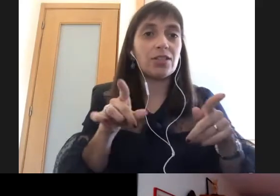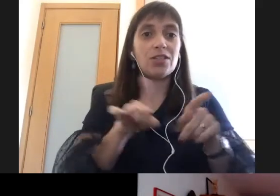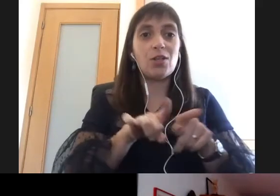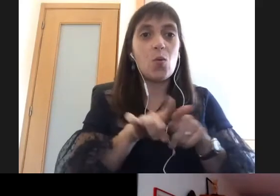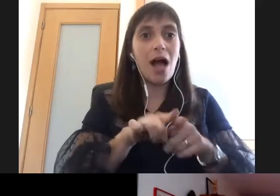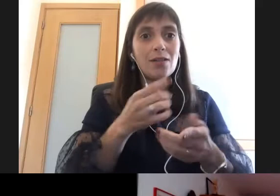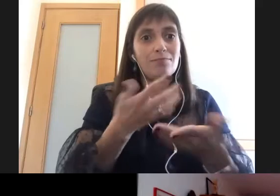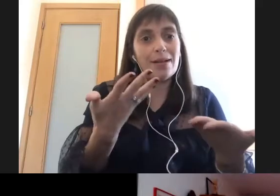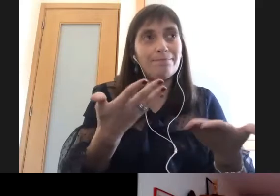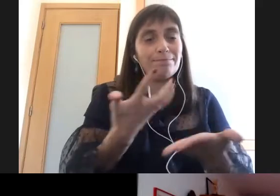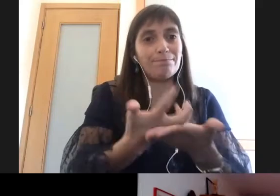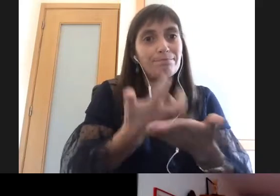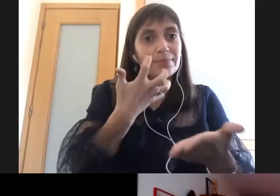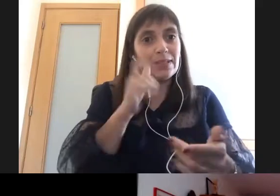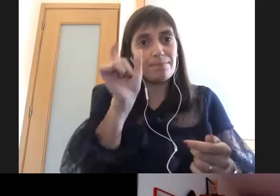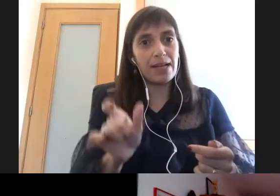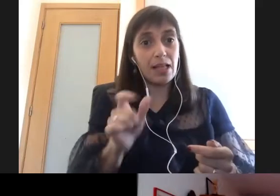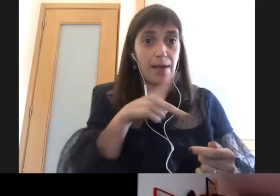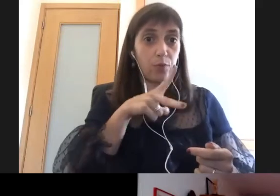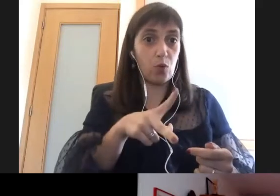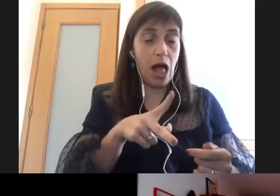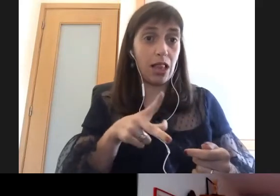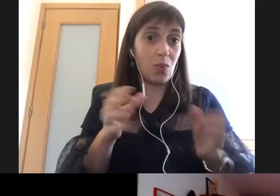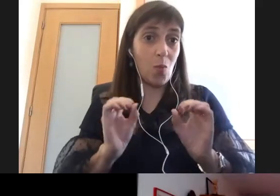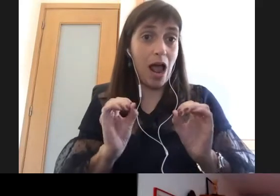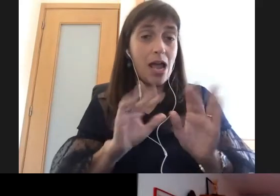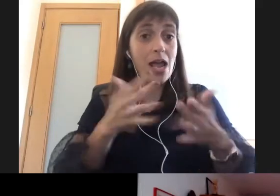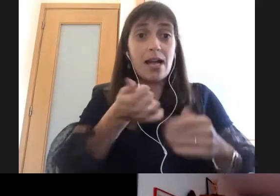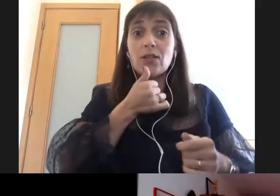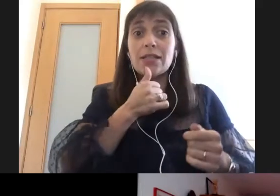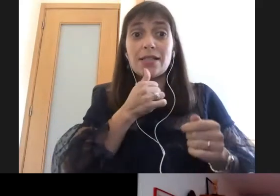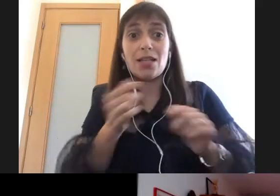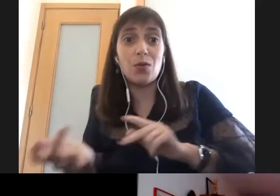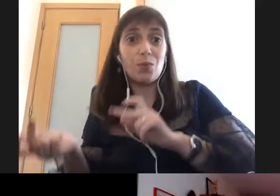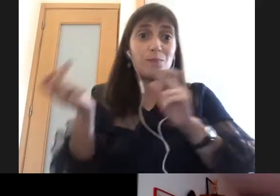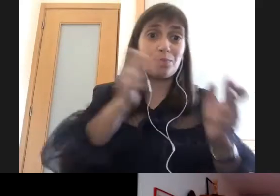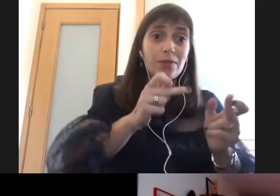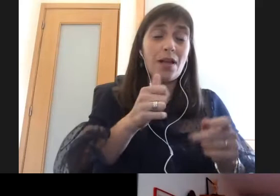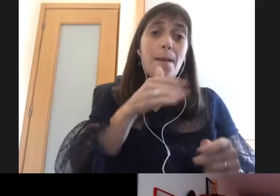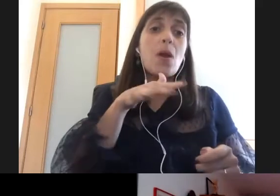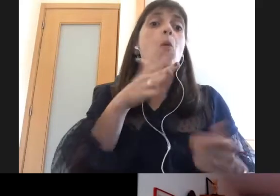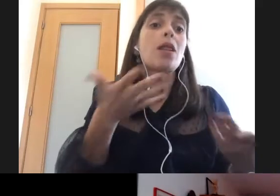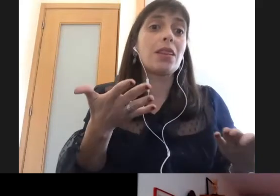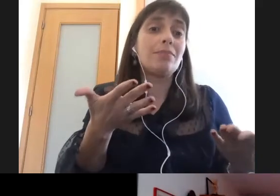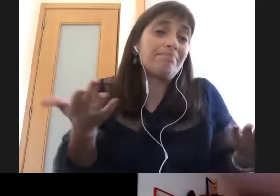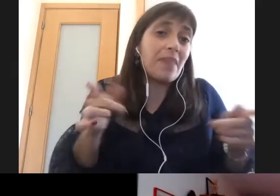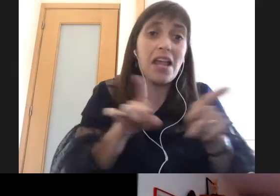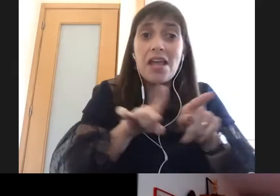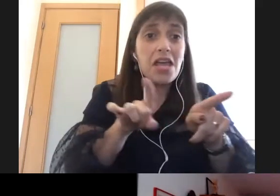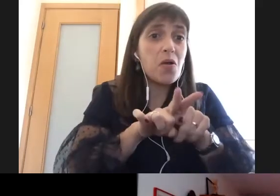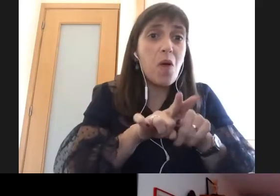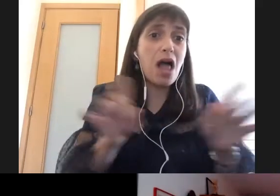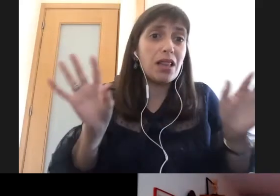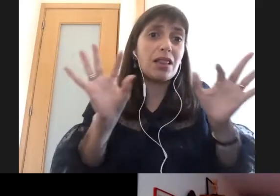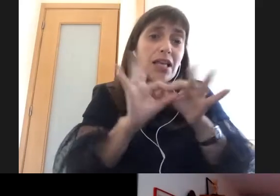destaque para ele, em Portugal, ele se lançou essa aventura que foi... que era uma coisa do espírito